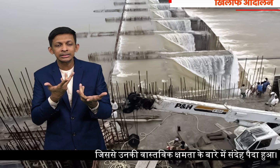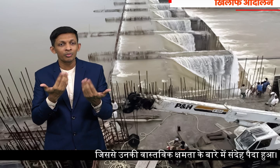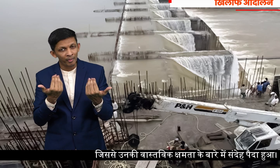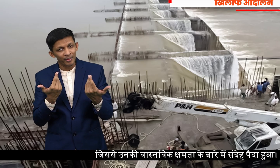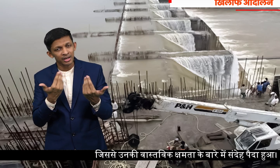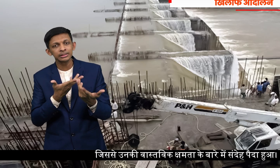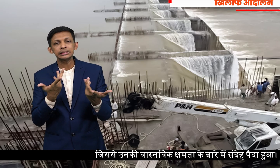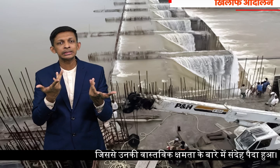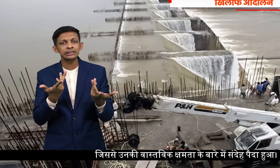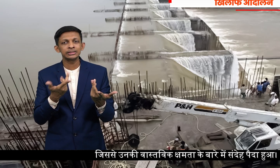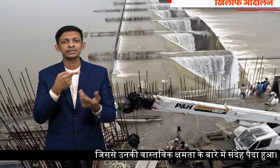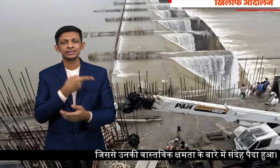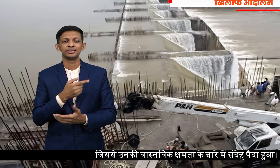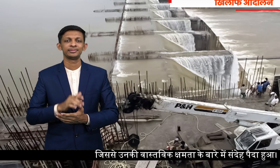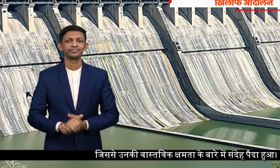हुआ।